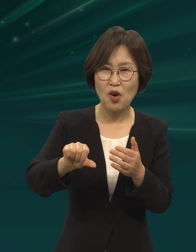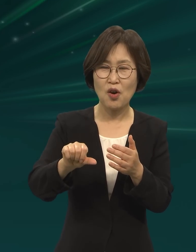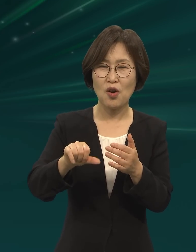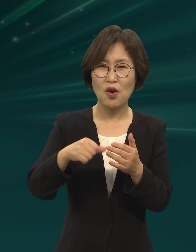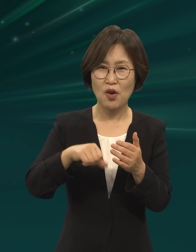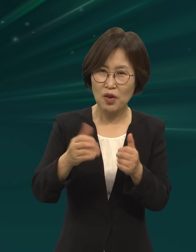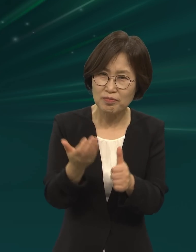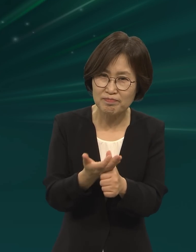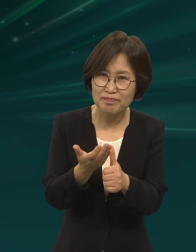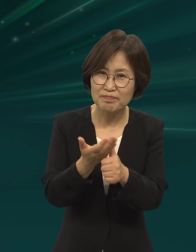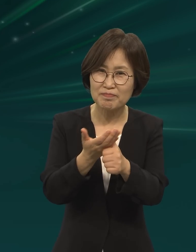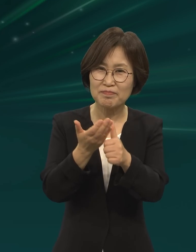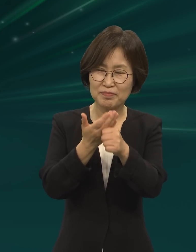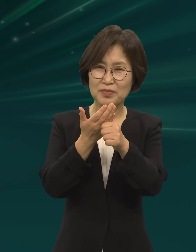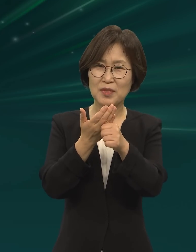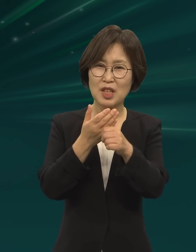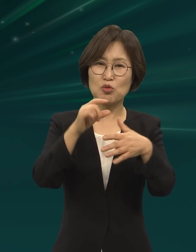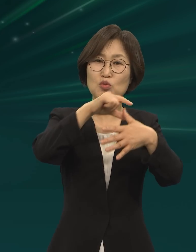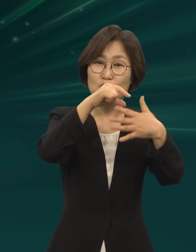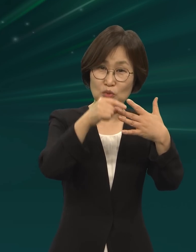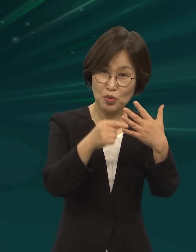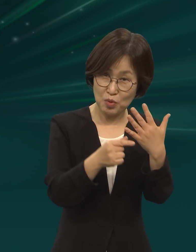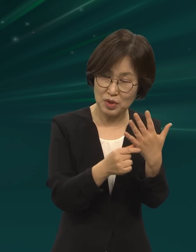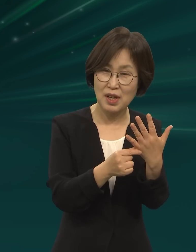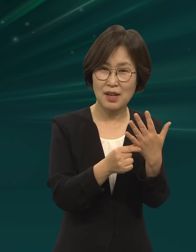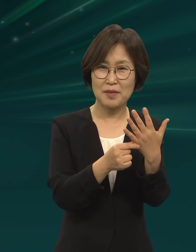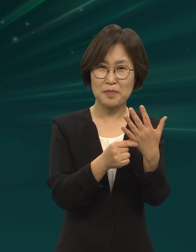사람 만드는 그런 프로그램으로 제가